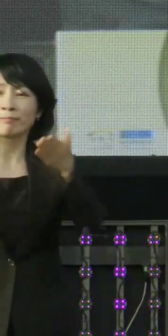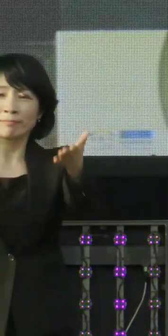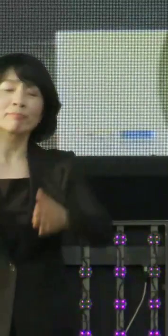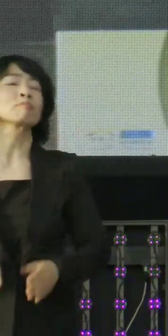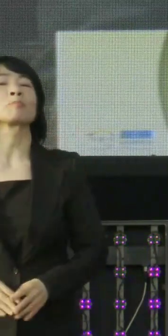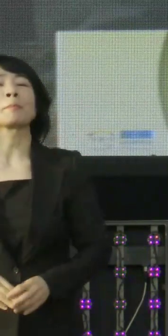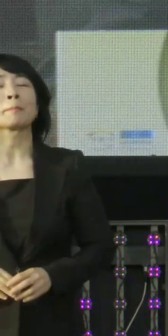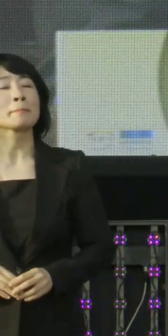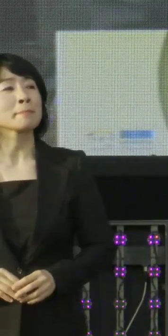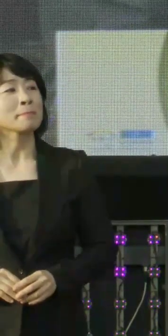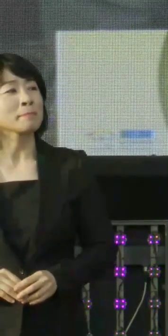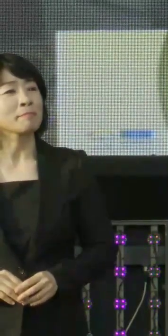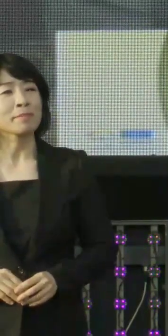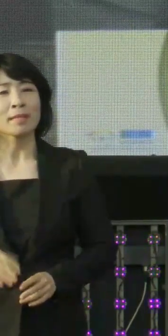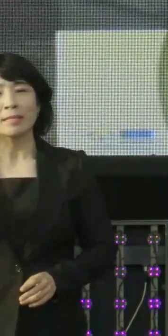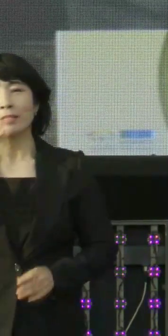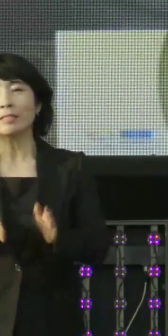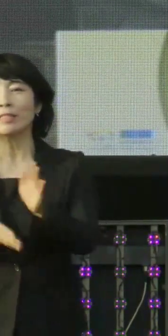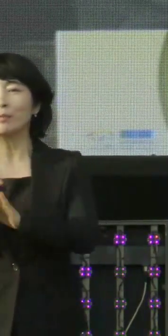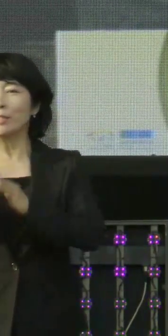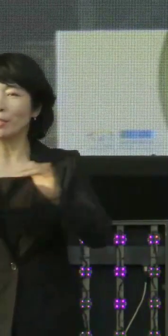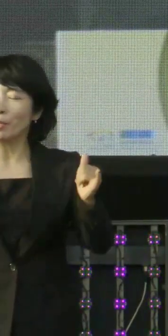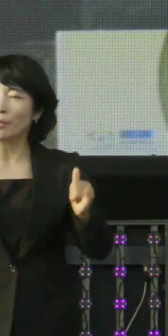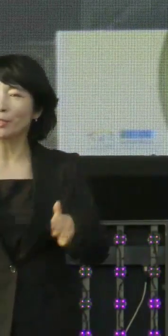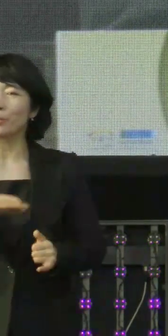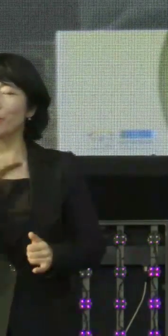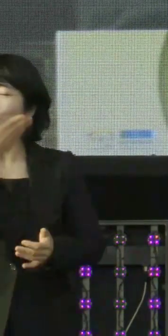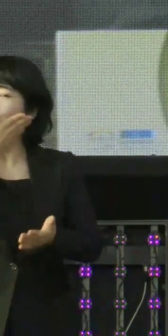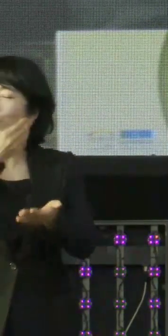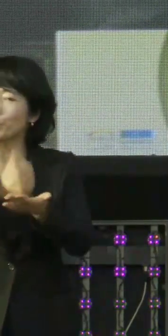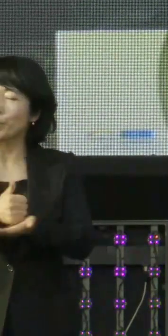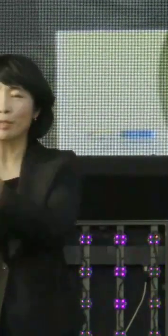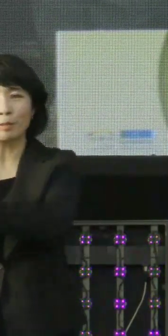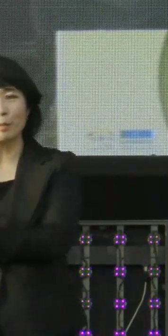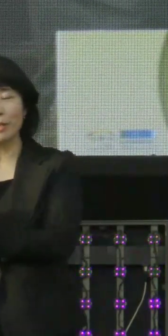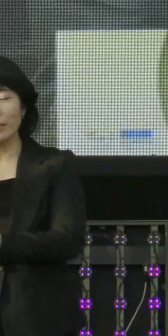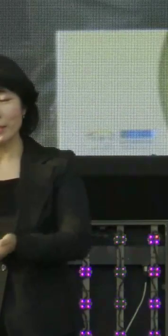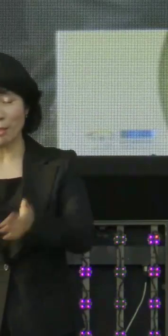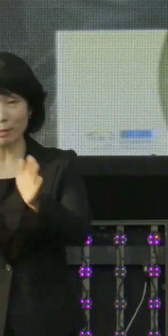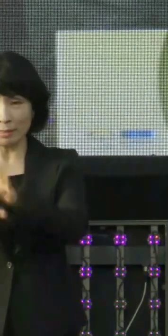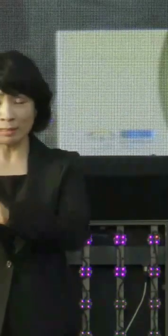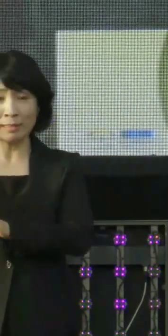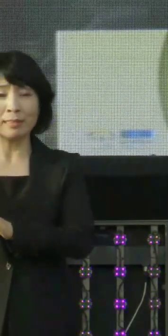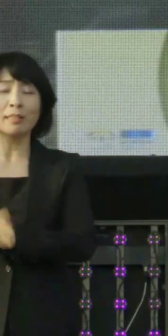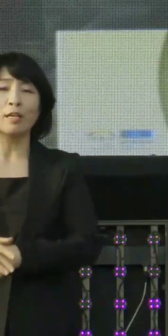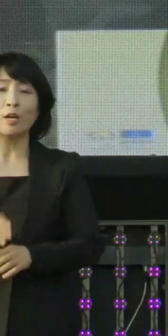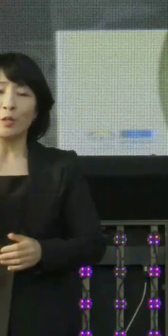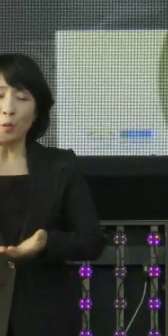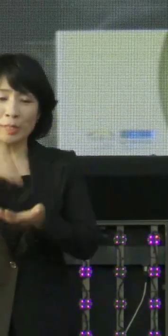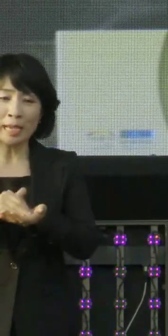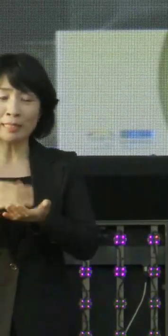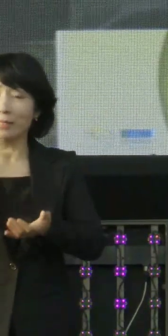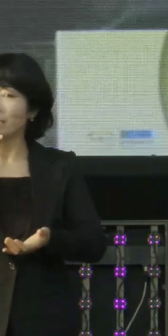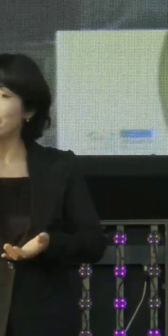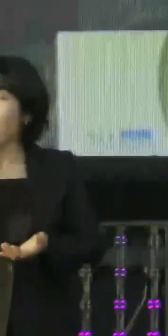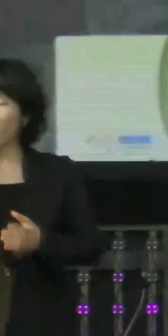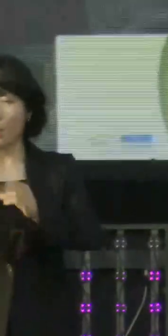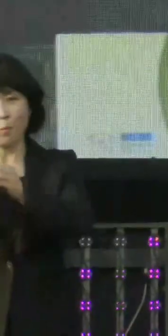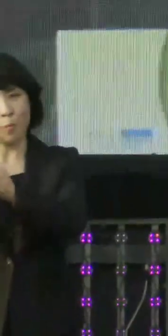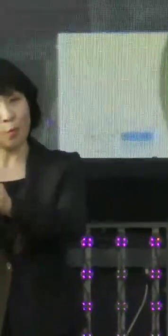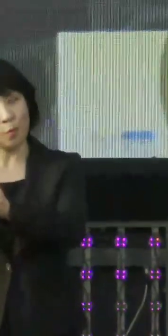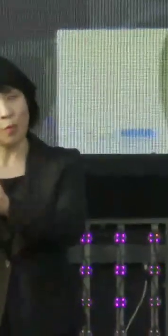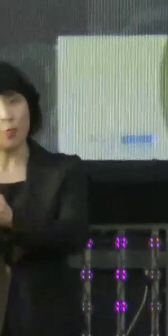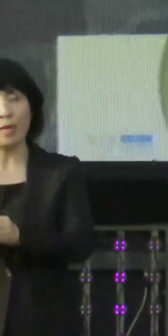드립니다. 이천 시민 여러분, 그리고 기빈 여러분, 이천시는 도자기, 쌀,